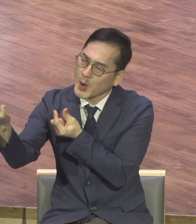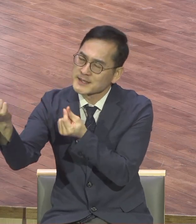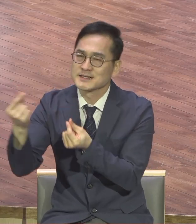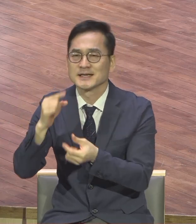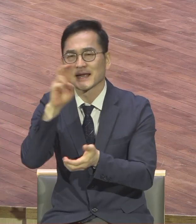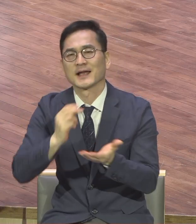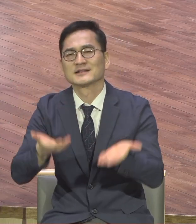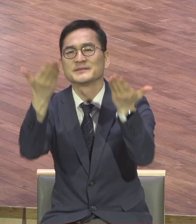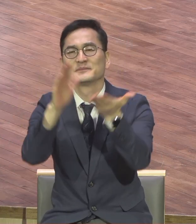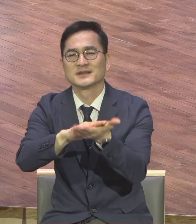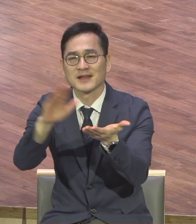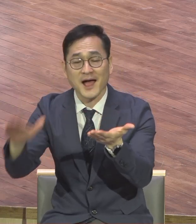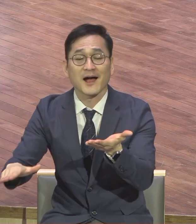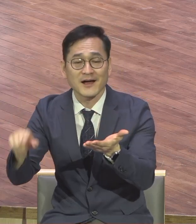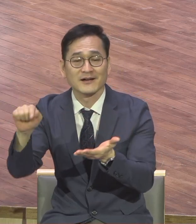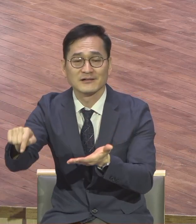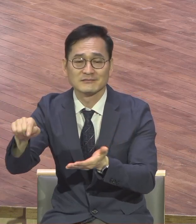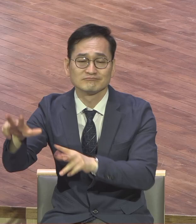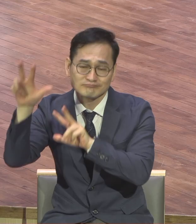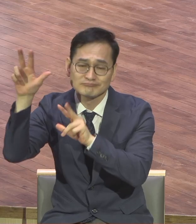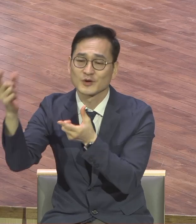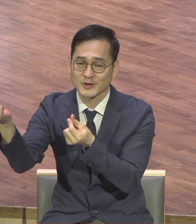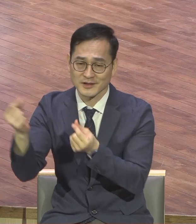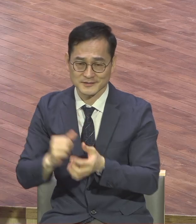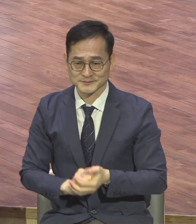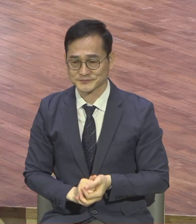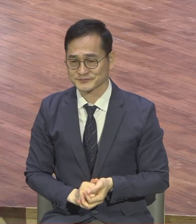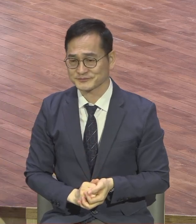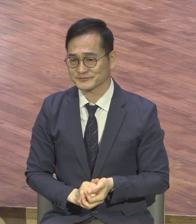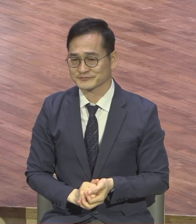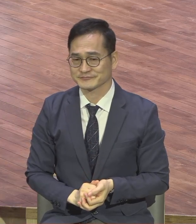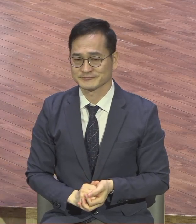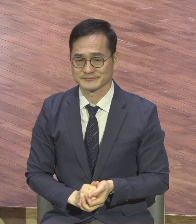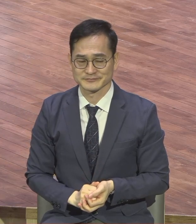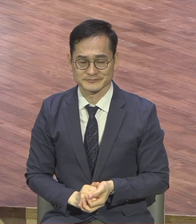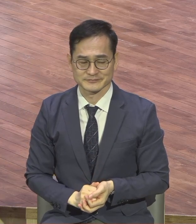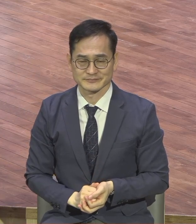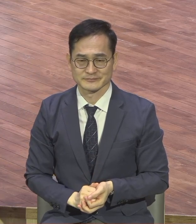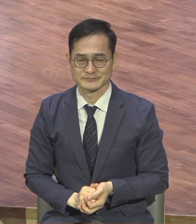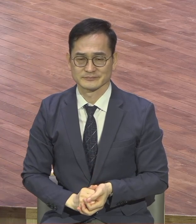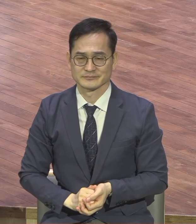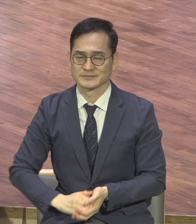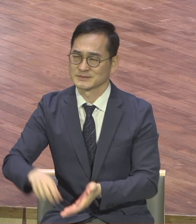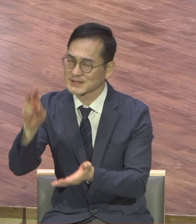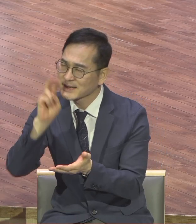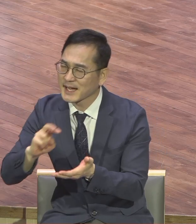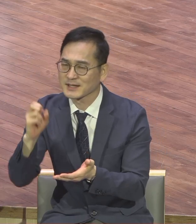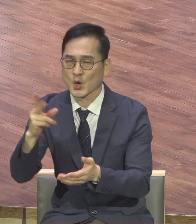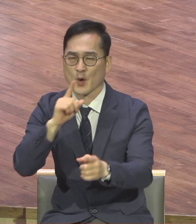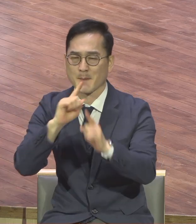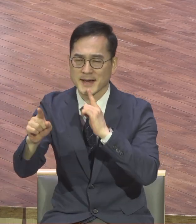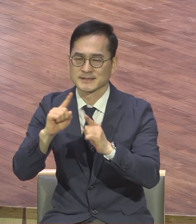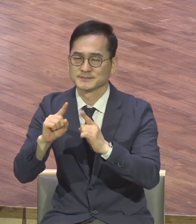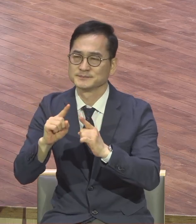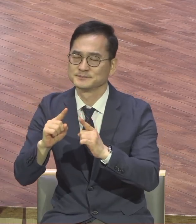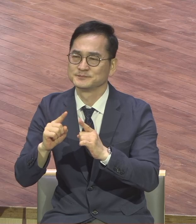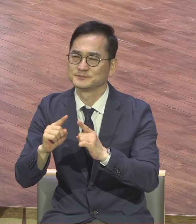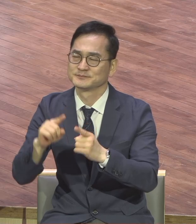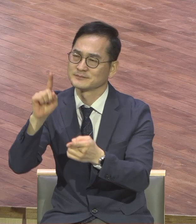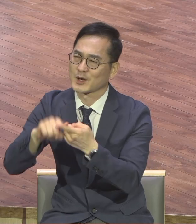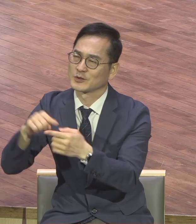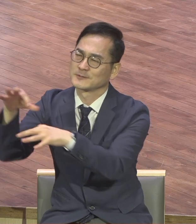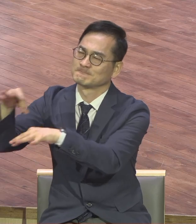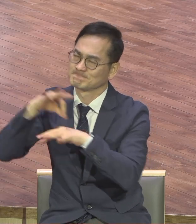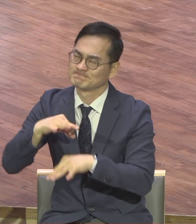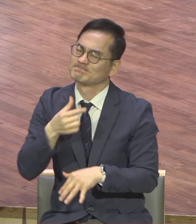여러분 대신 찬양 연습을 엄청 해가지고 드렸으니까 우리가 아멘. 말씀 들을 때 저 말씀 내게 임하길 바랍니다. 아멘.